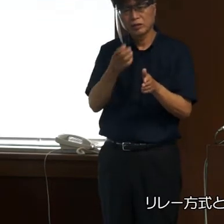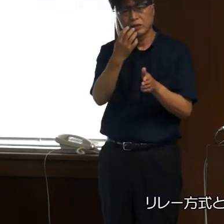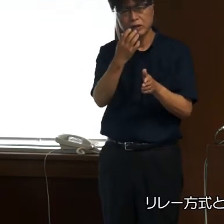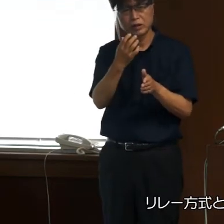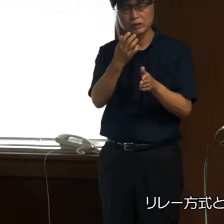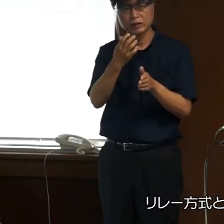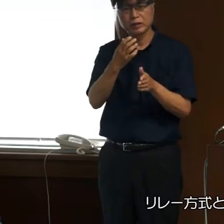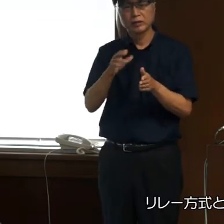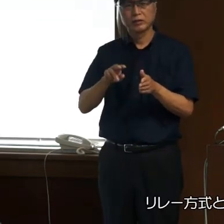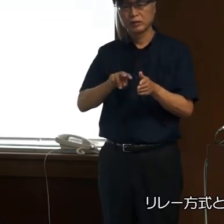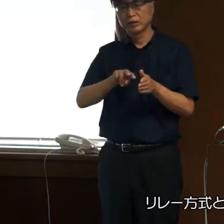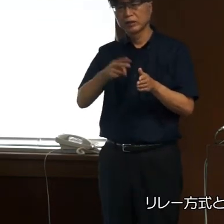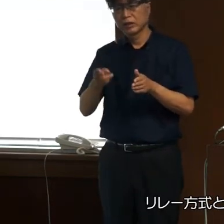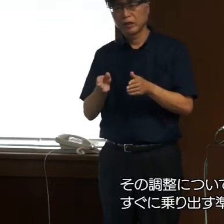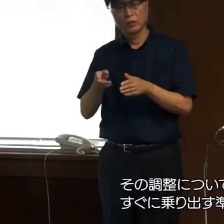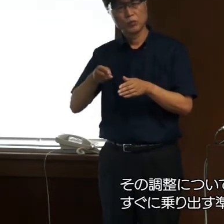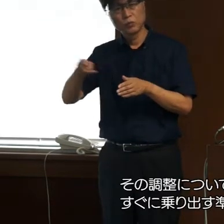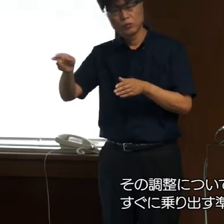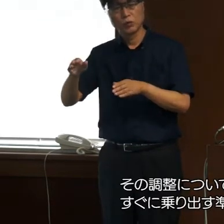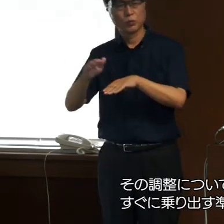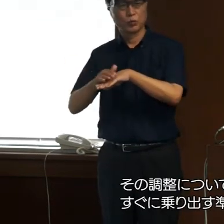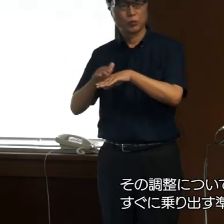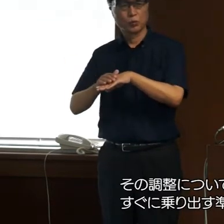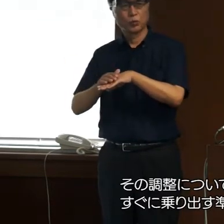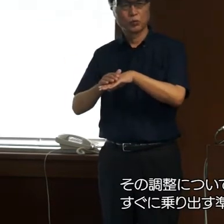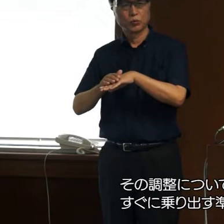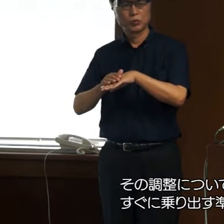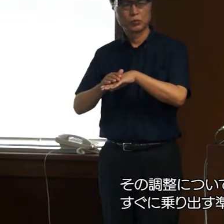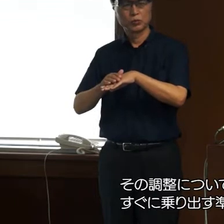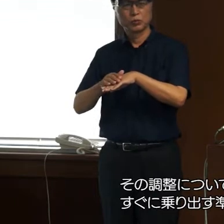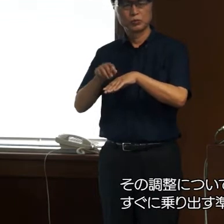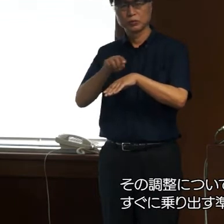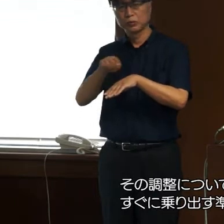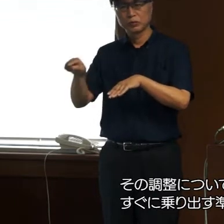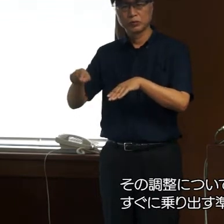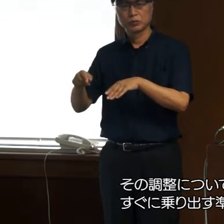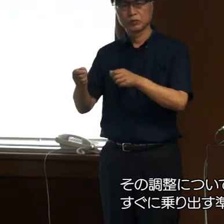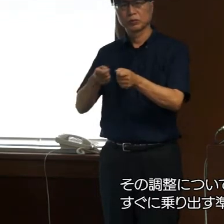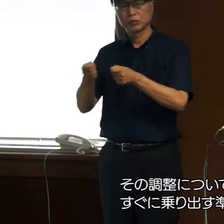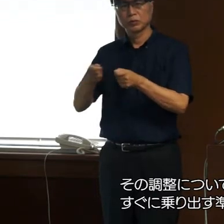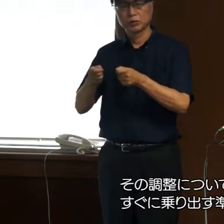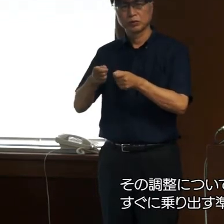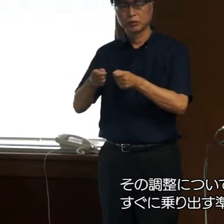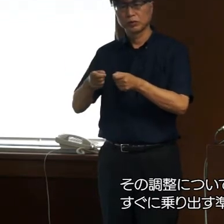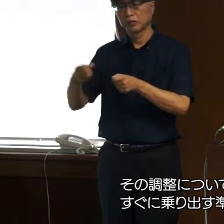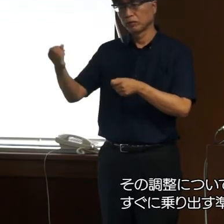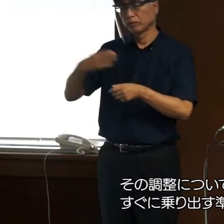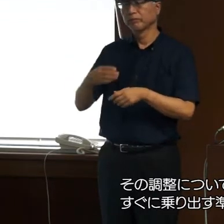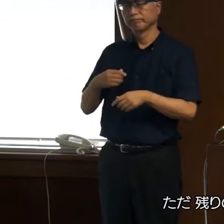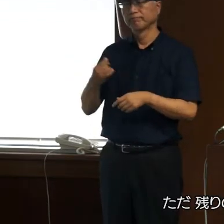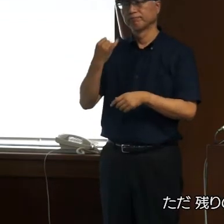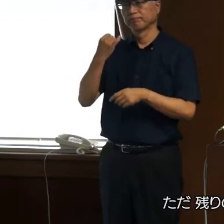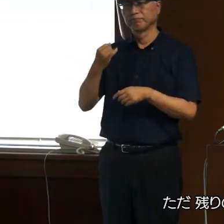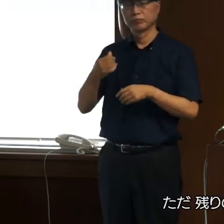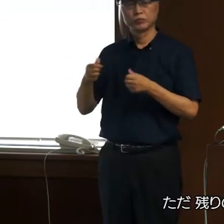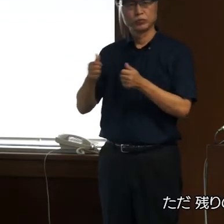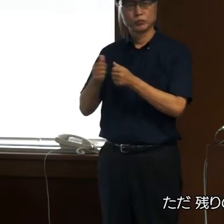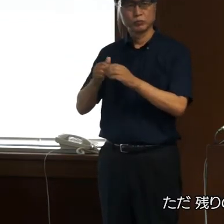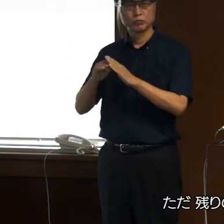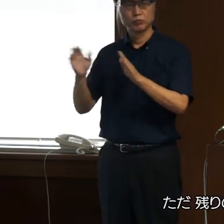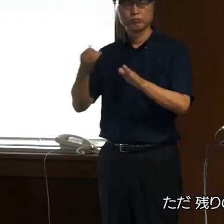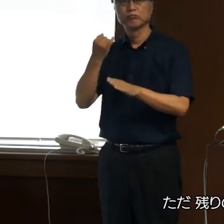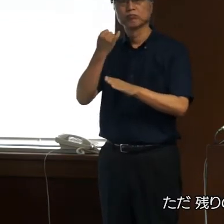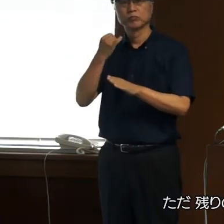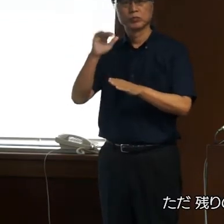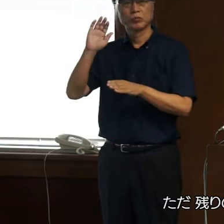方式ということについてはその調整についてはもうすぐにでも乗り出す準備ができているわけで、ただ残り